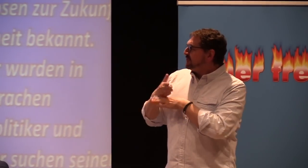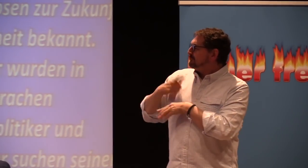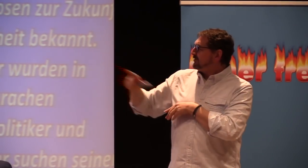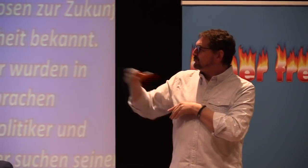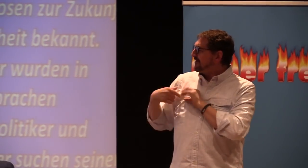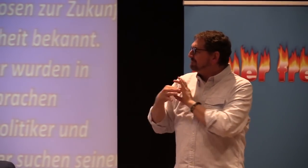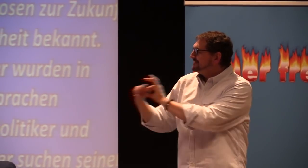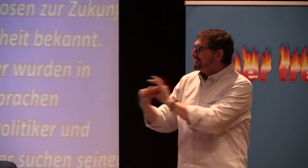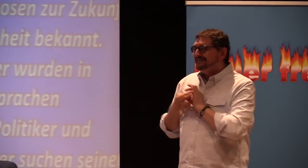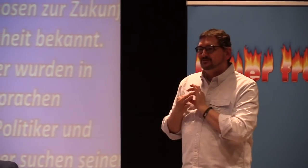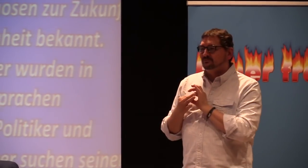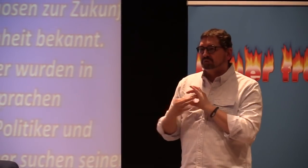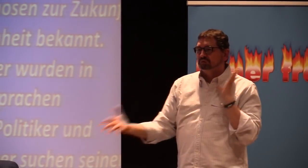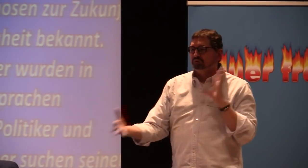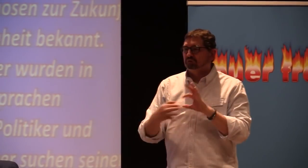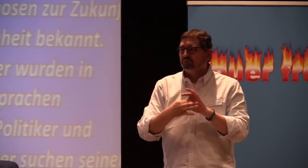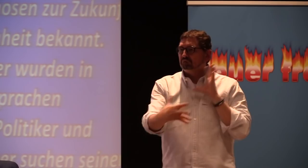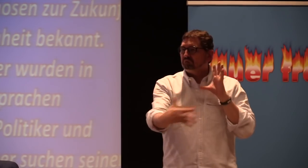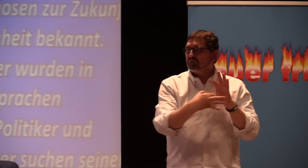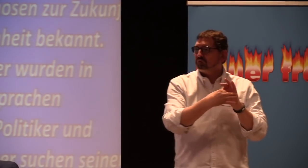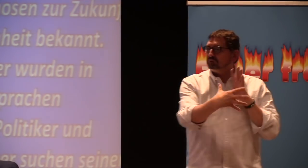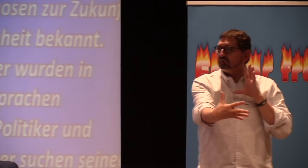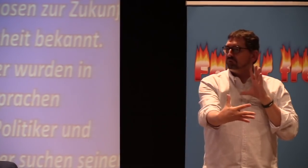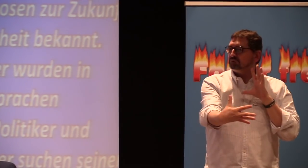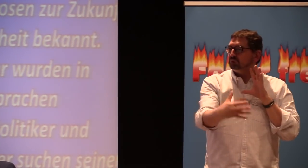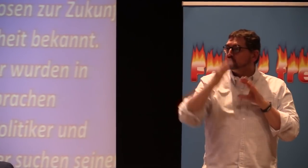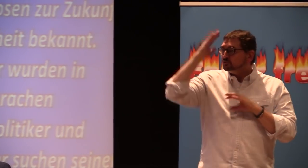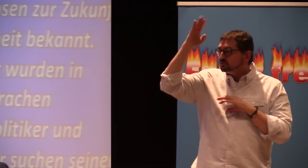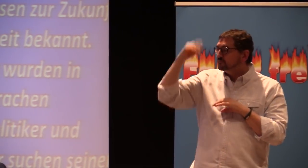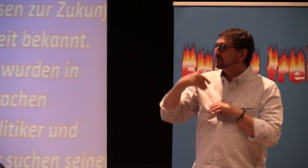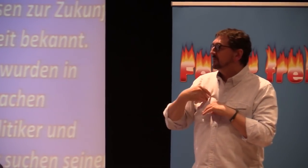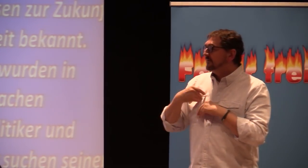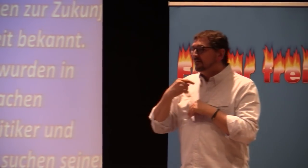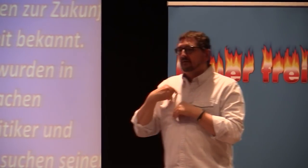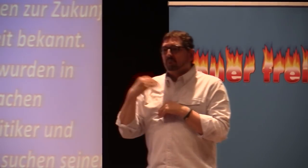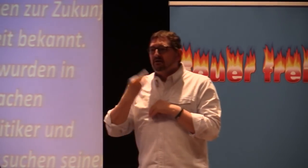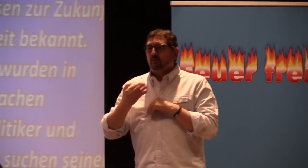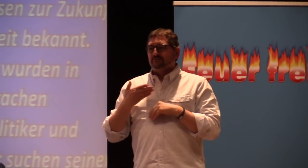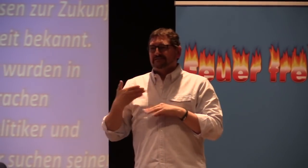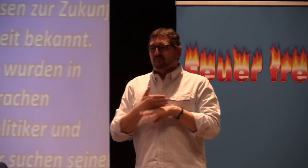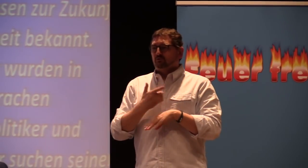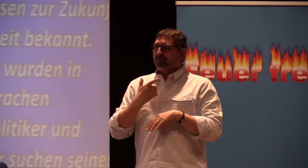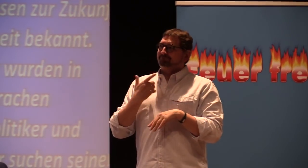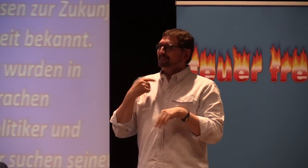sagte, mit dem SMS-Schreiben oder auch was Stefan vorhin meinte, mit dem Zwischenmenschlichen, was fehlt.